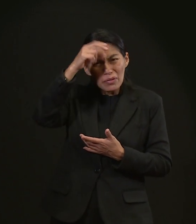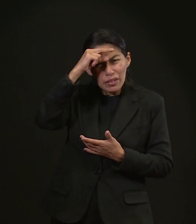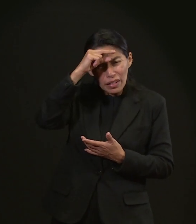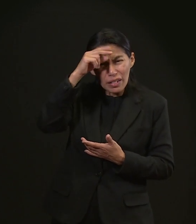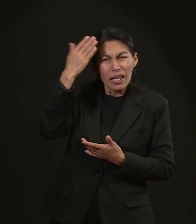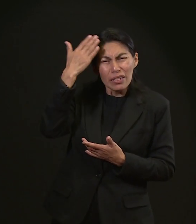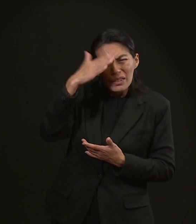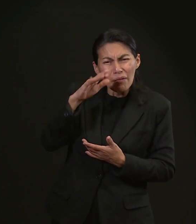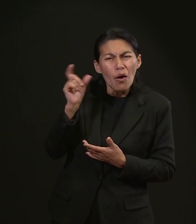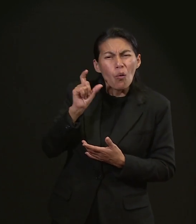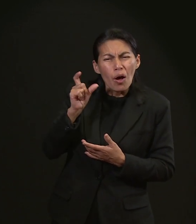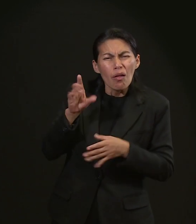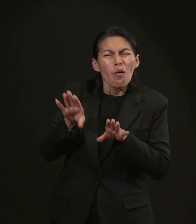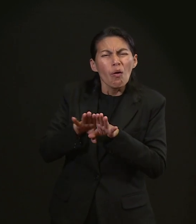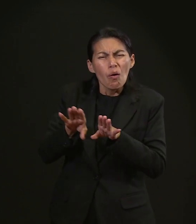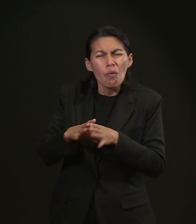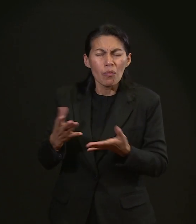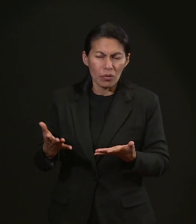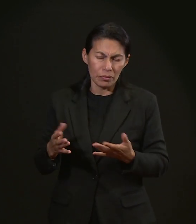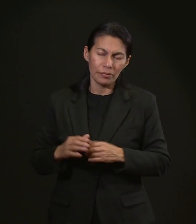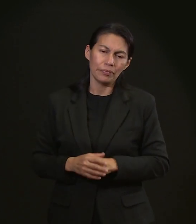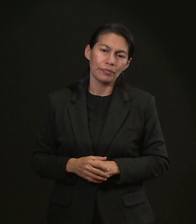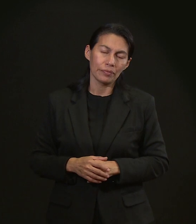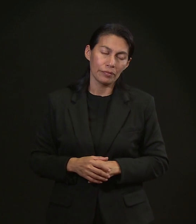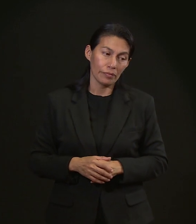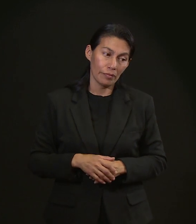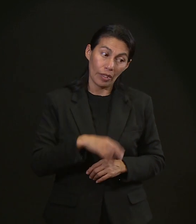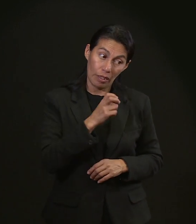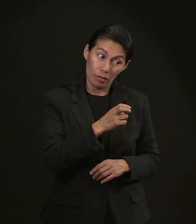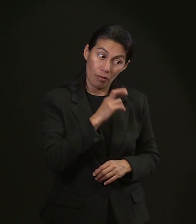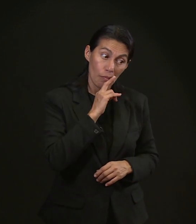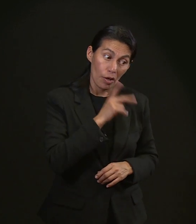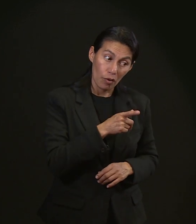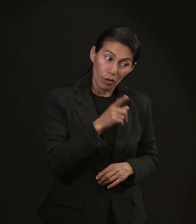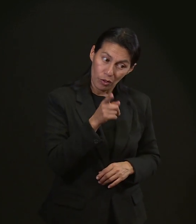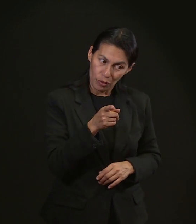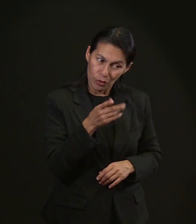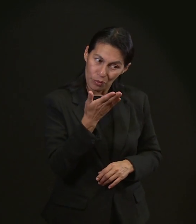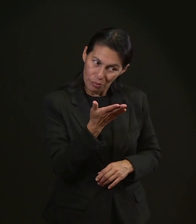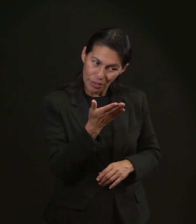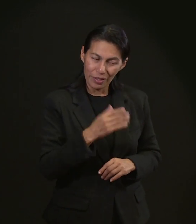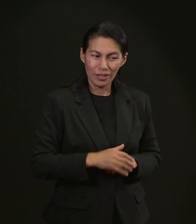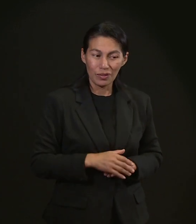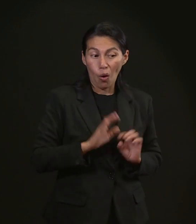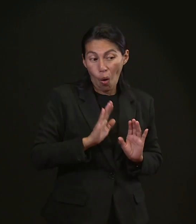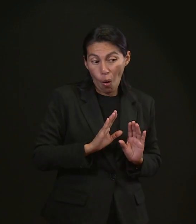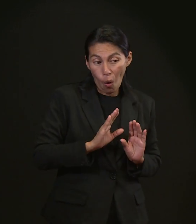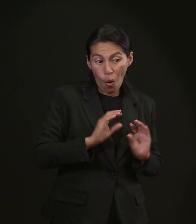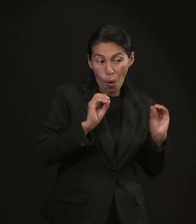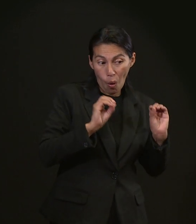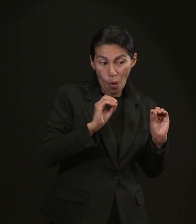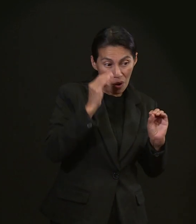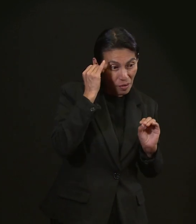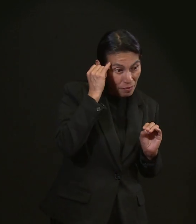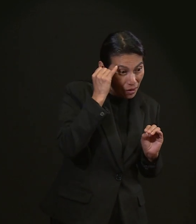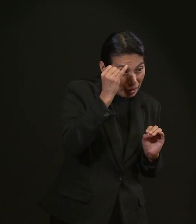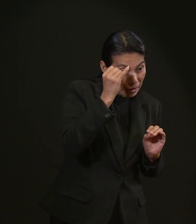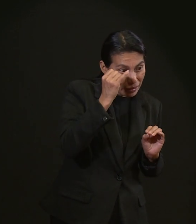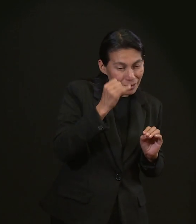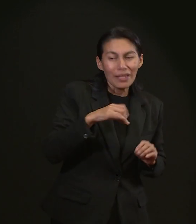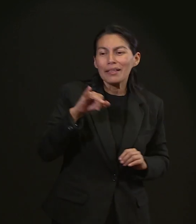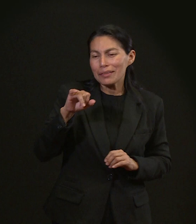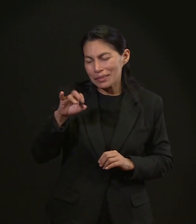sabe cuándo hacerlo y en última instancia será mucho mejor de lo que tú habías pedido o imaginado